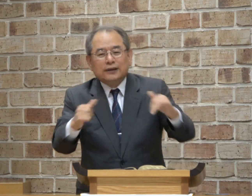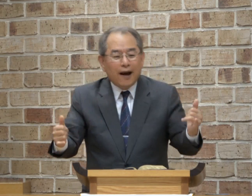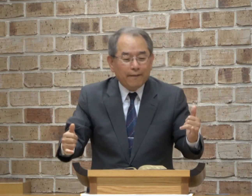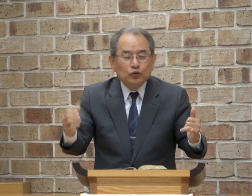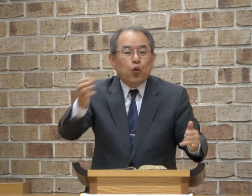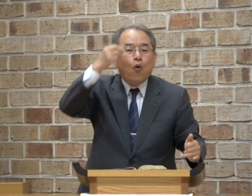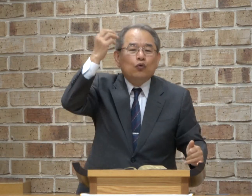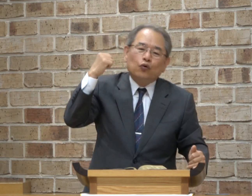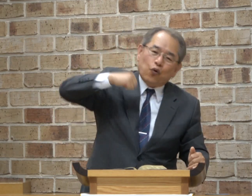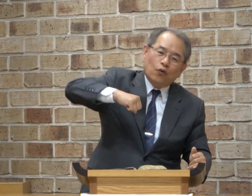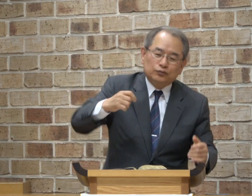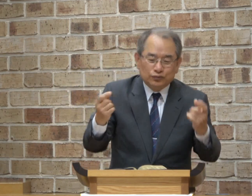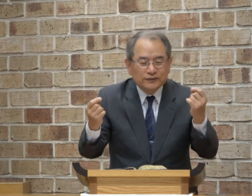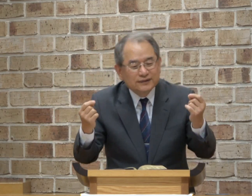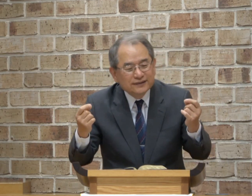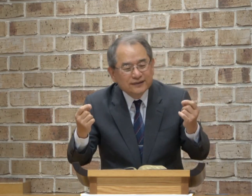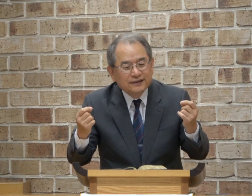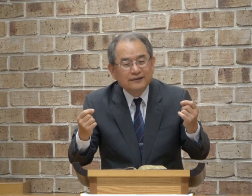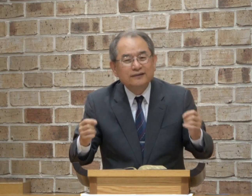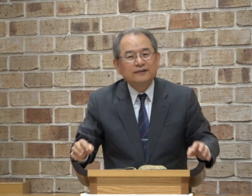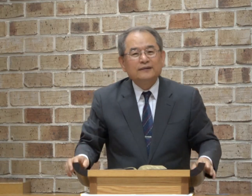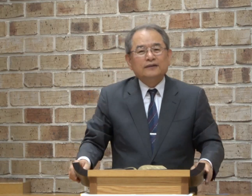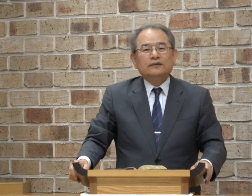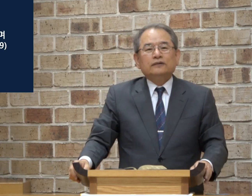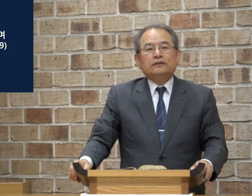하나님의 일을 방해하는 사람, 그것이 성령을 거역하는 사람입니다.